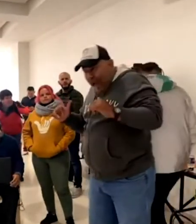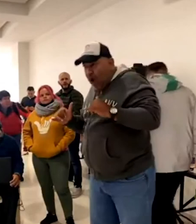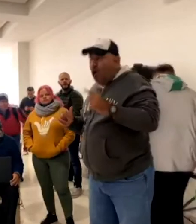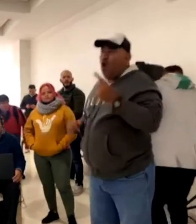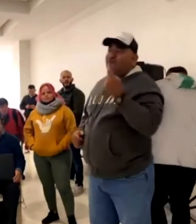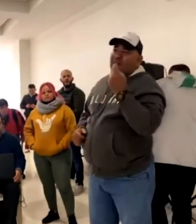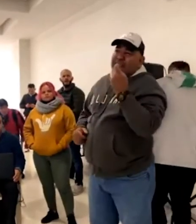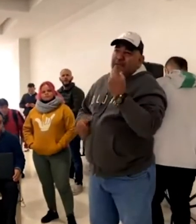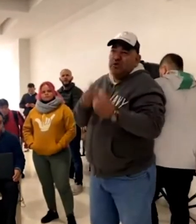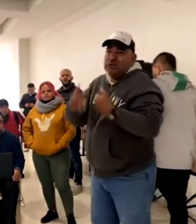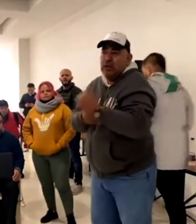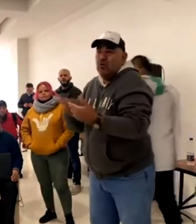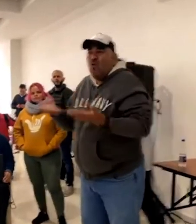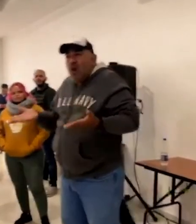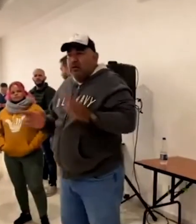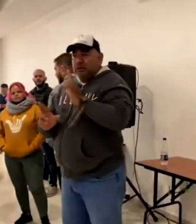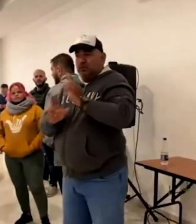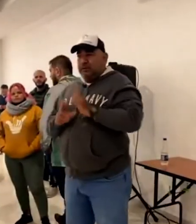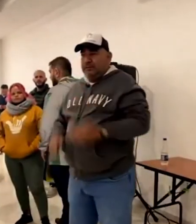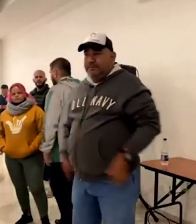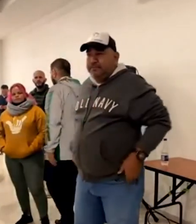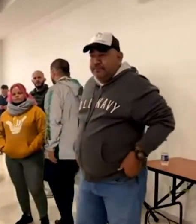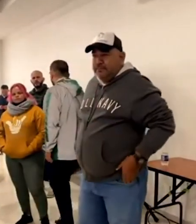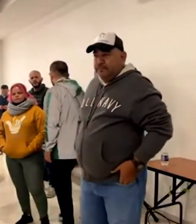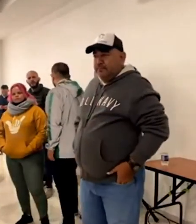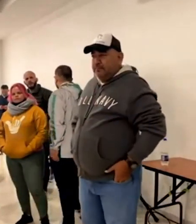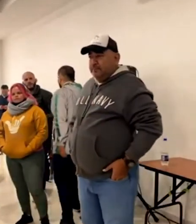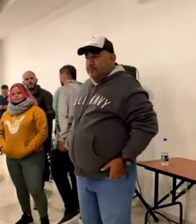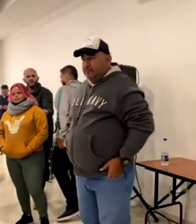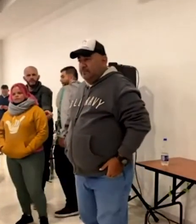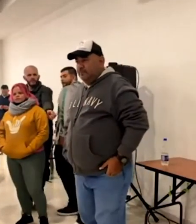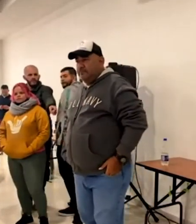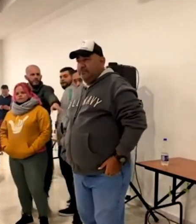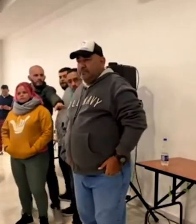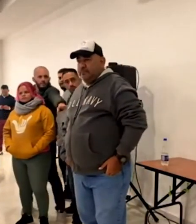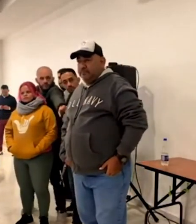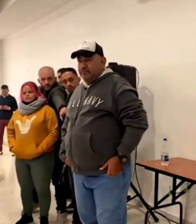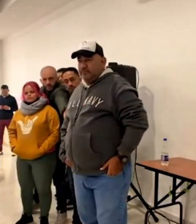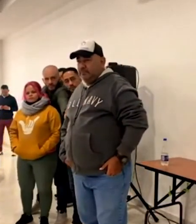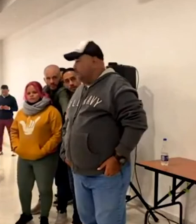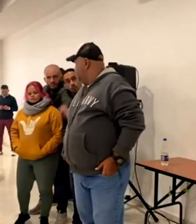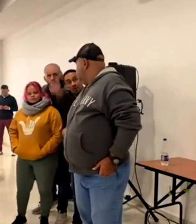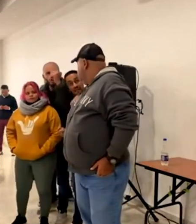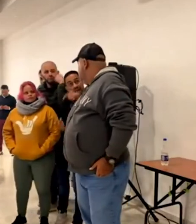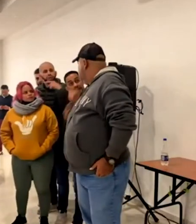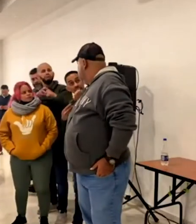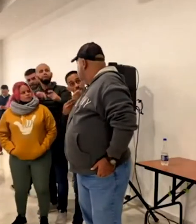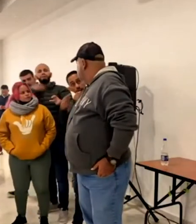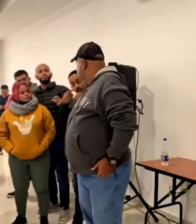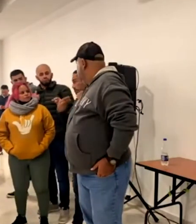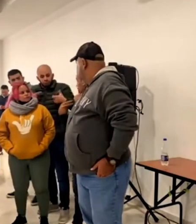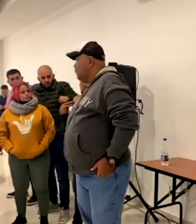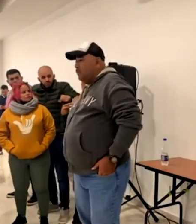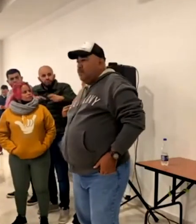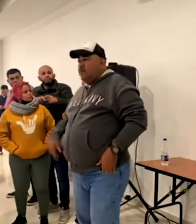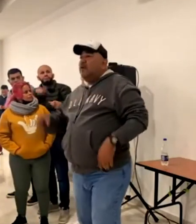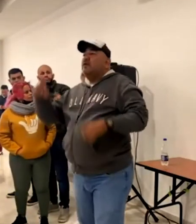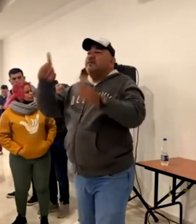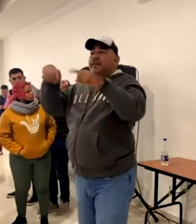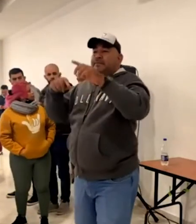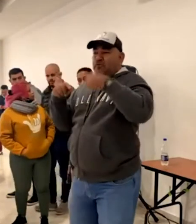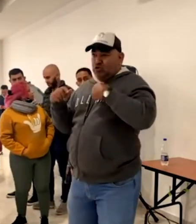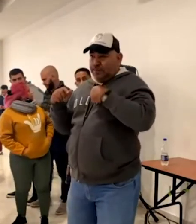en cuanto al tema de las miradas pero nos gustaría saber cuándo vamos a tener esa reglamentación con las entidades